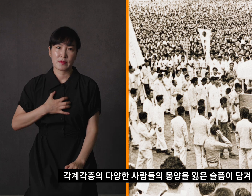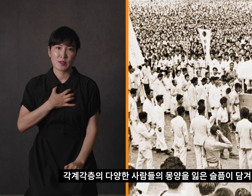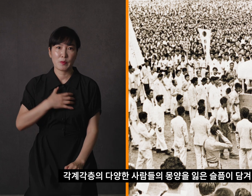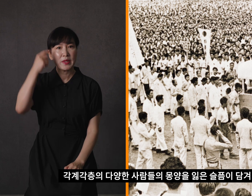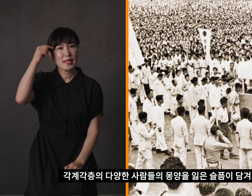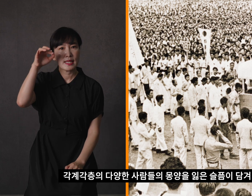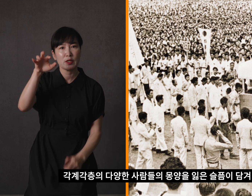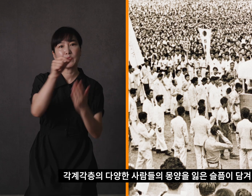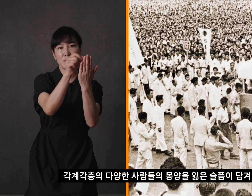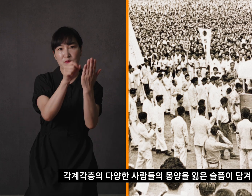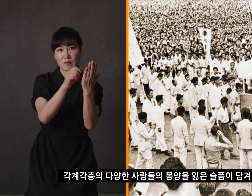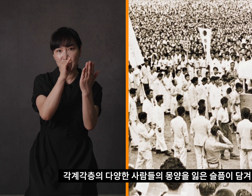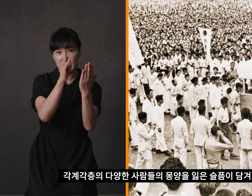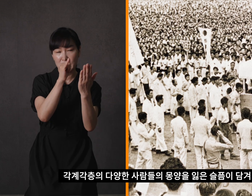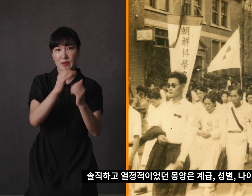담겨 있습니다.